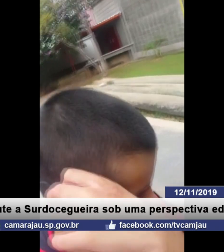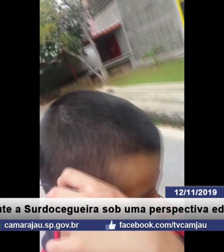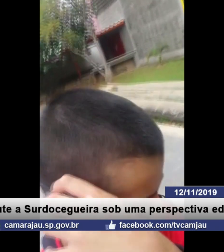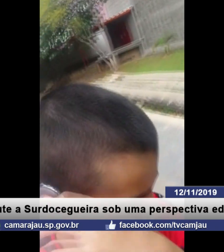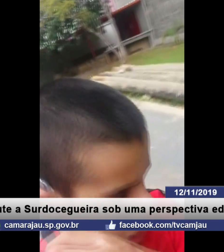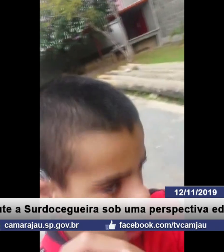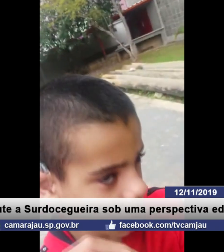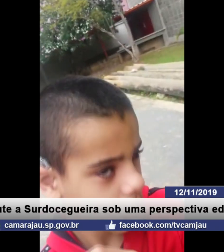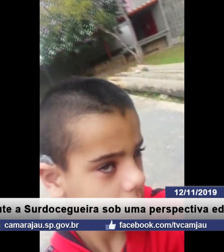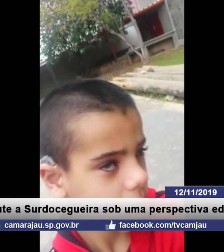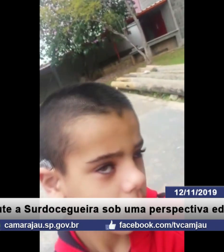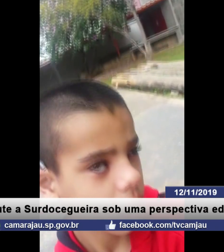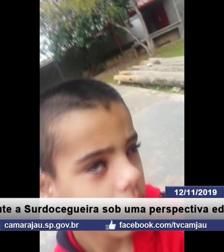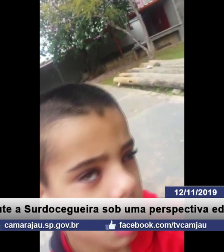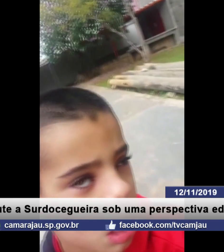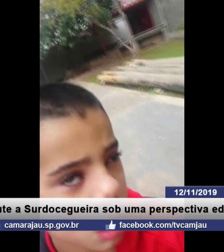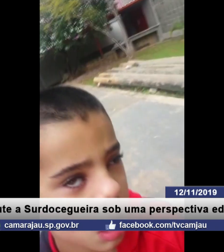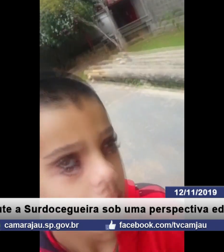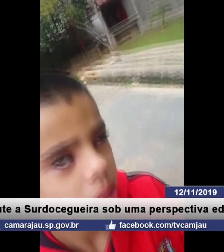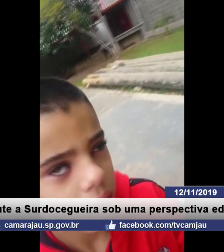Tira a mãozinha daí, tira.